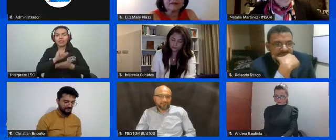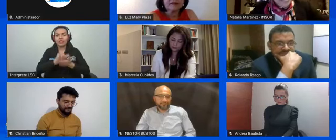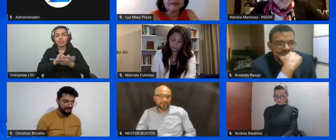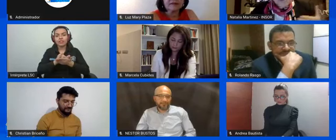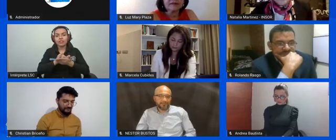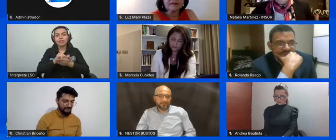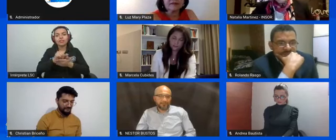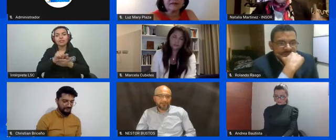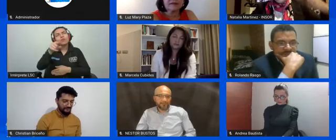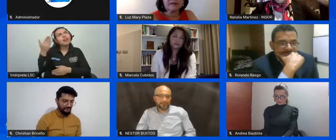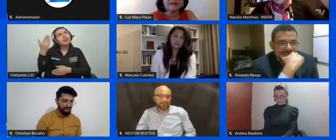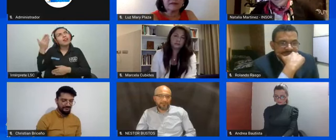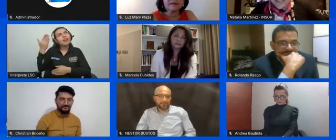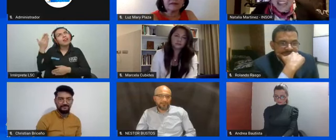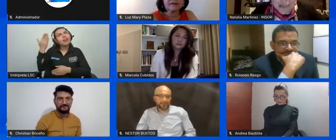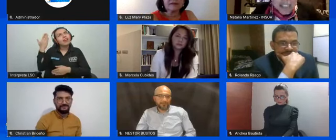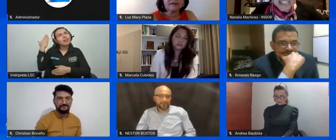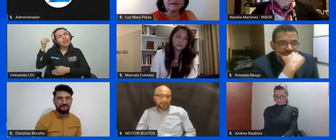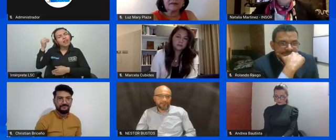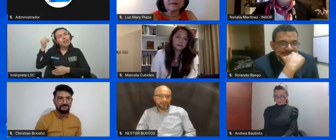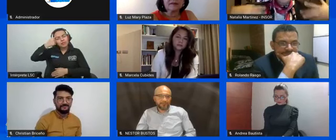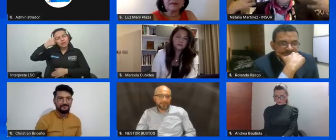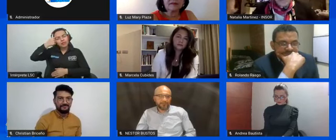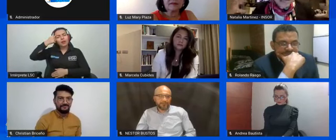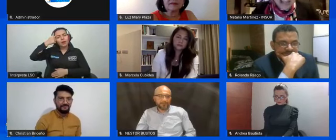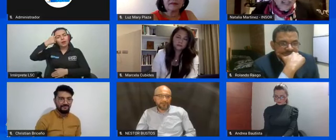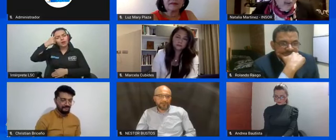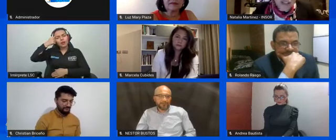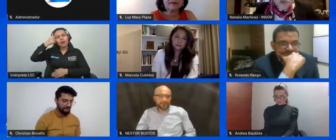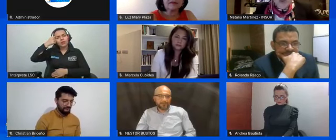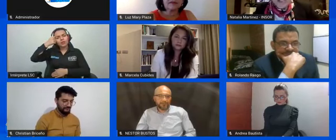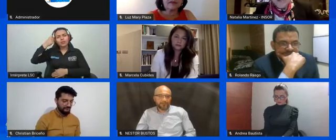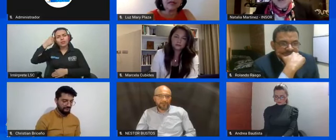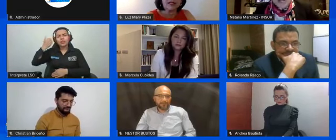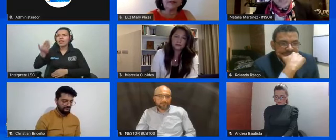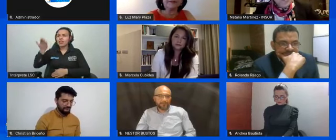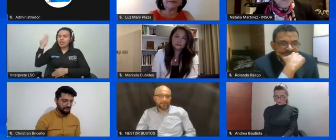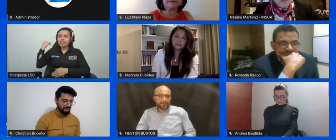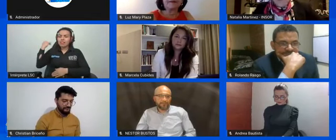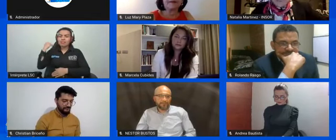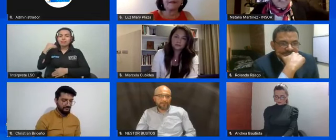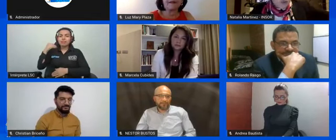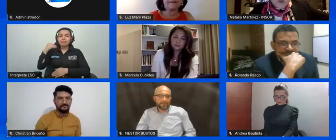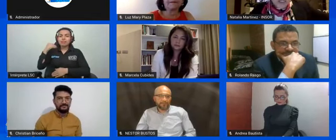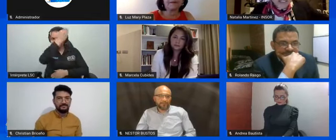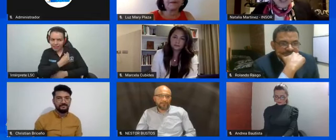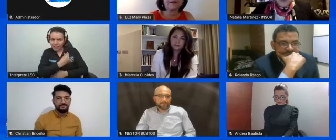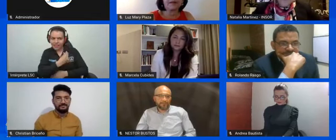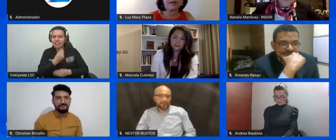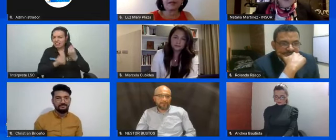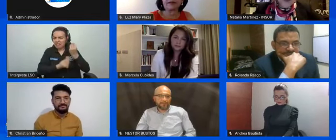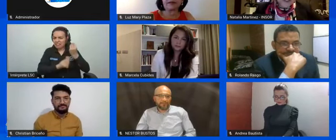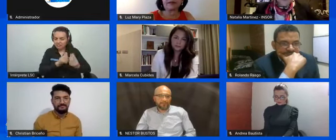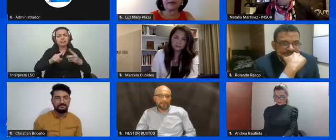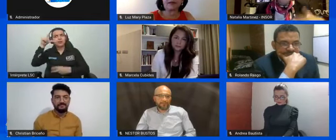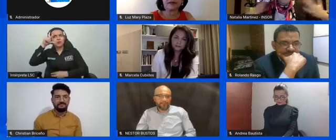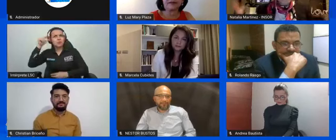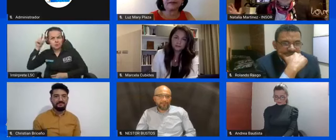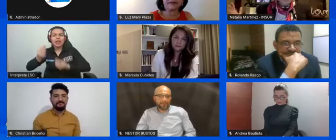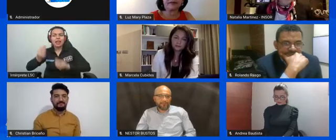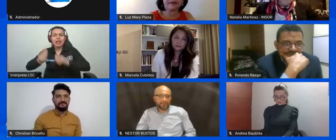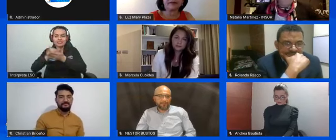las administraciones de Marcela, de la administración de Luzmari? ¿Qué recuerdas tú de eso, de su paso por el instituto? Tú has estado como Néstor desde